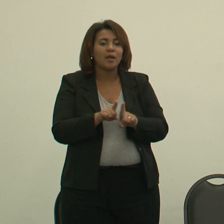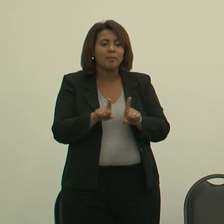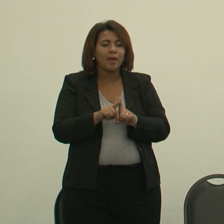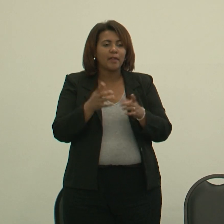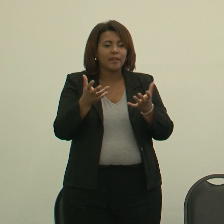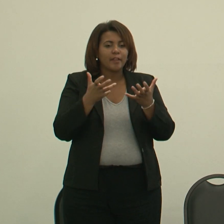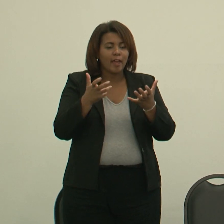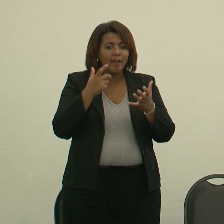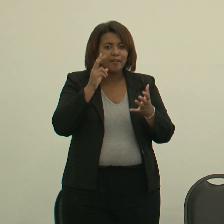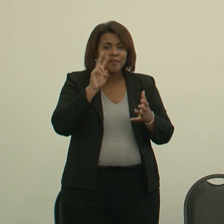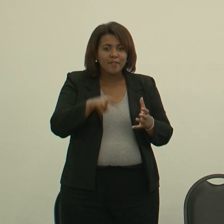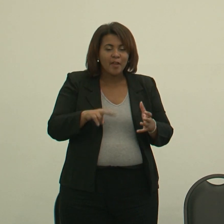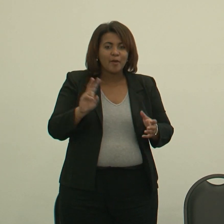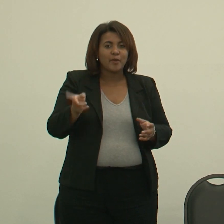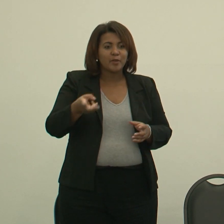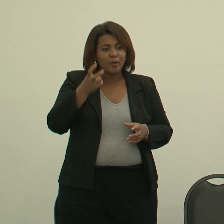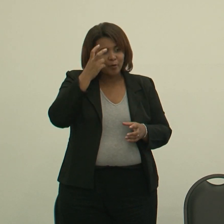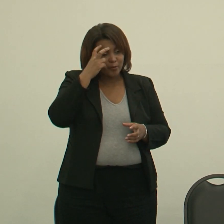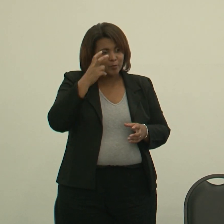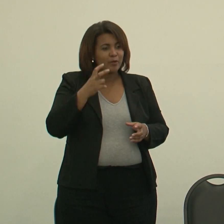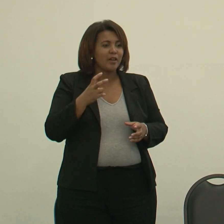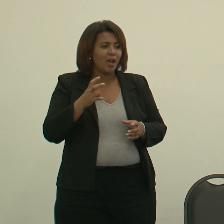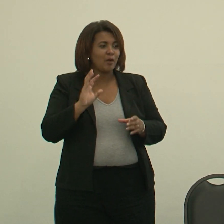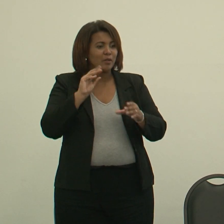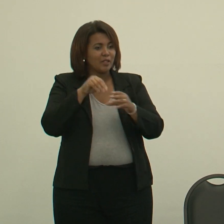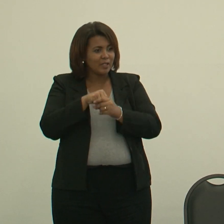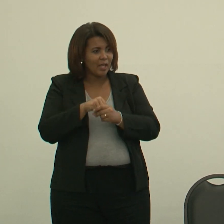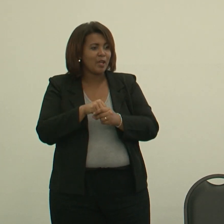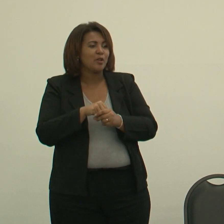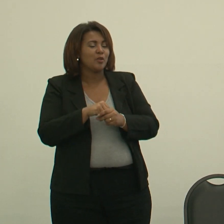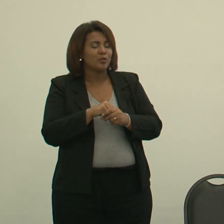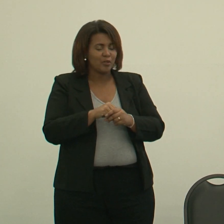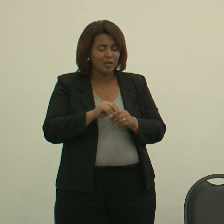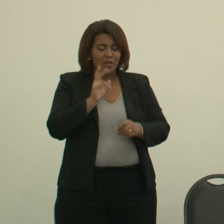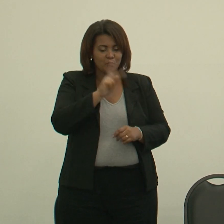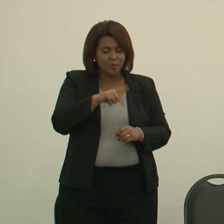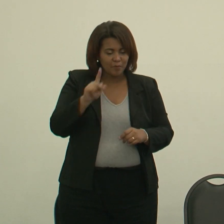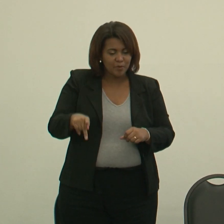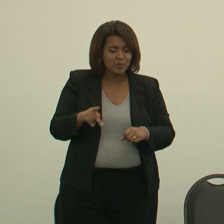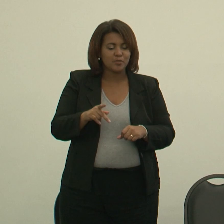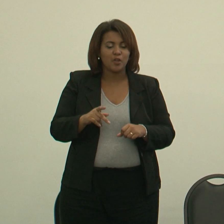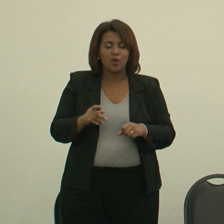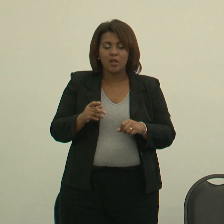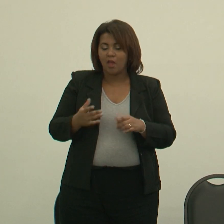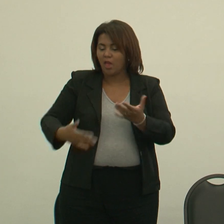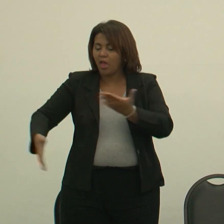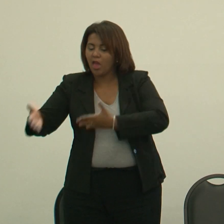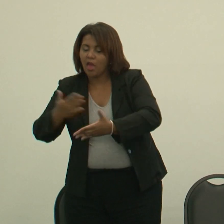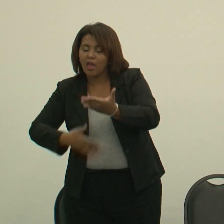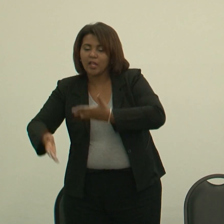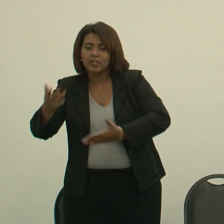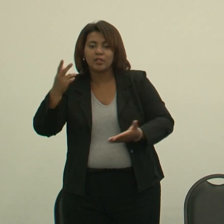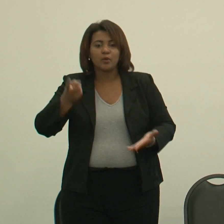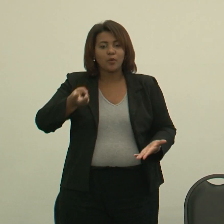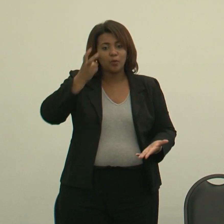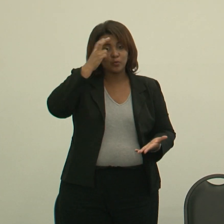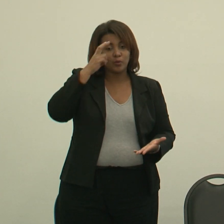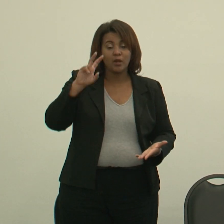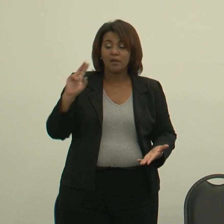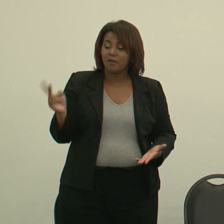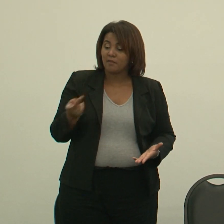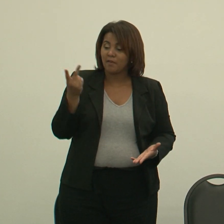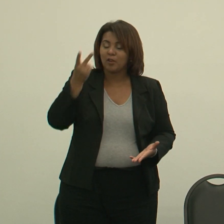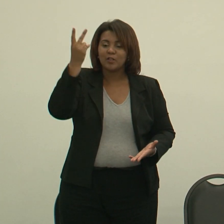olhar intercultural para essa prática docente, ou seja, que trabalha entre culturas, valorizando diferentes